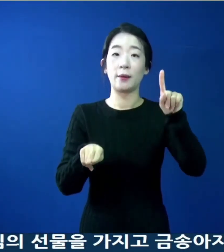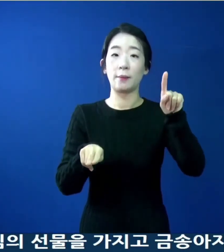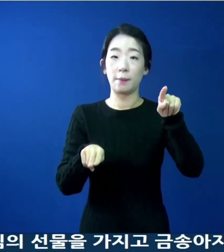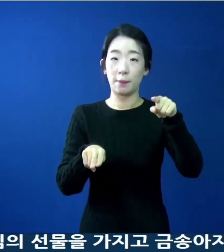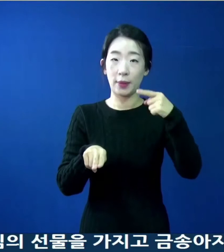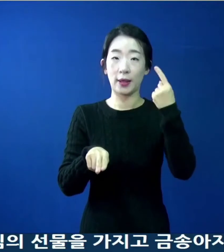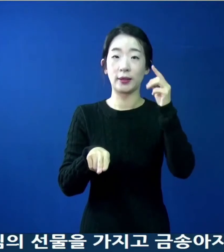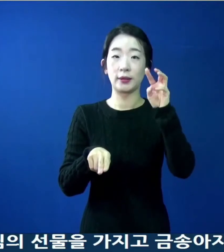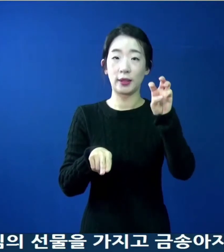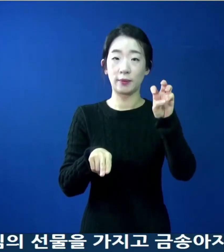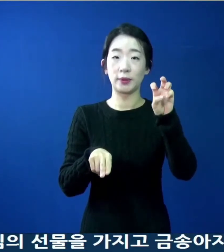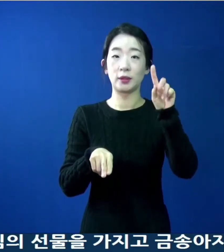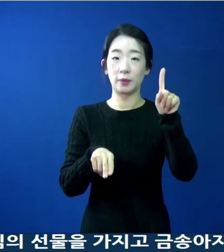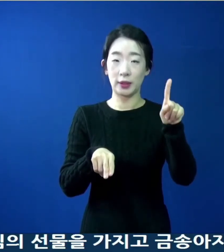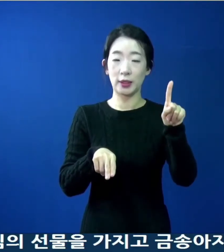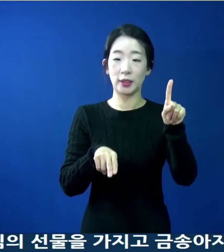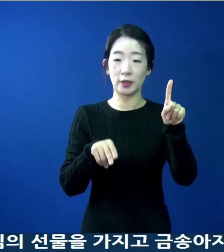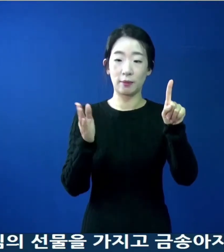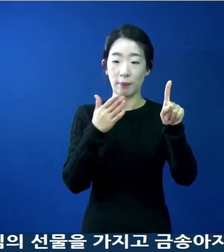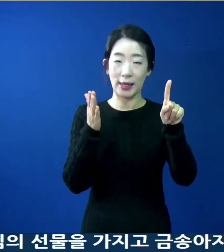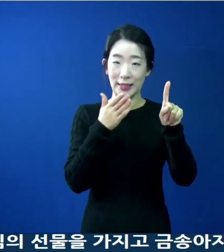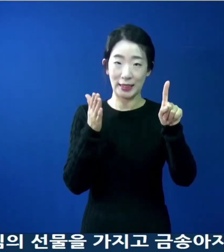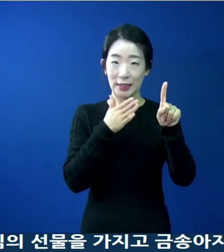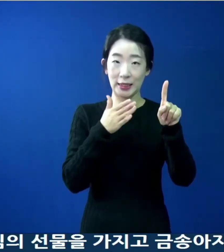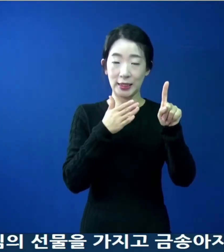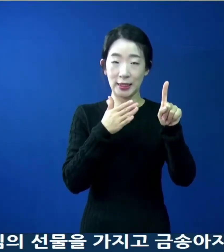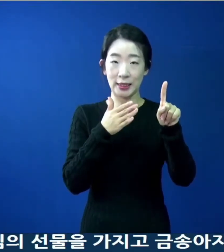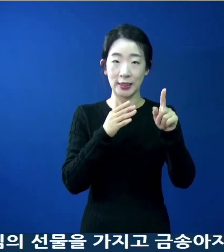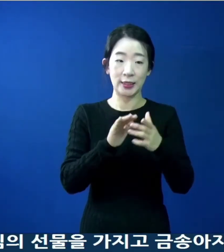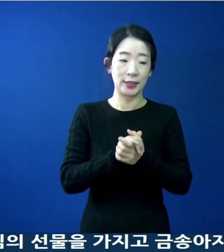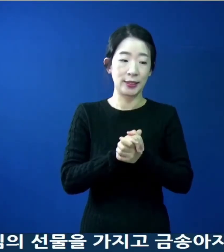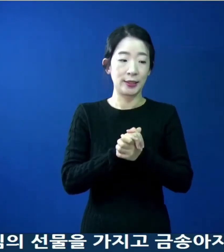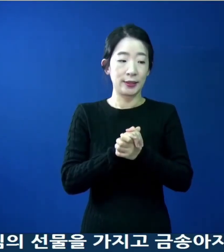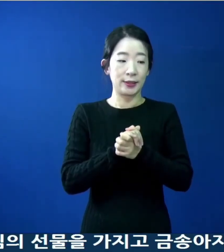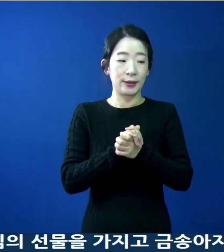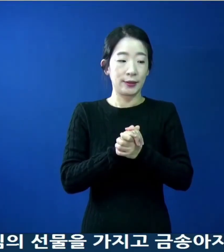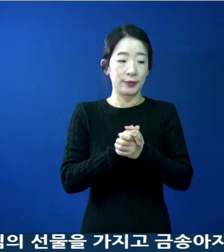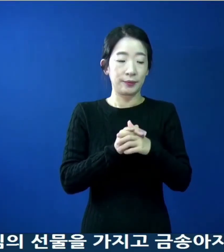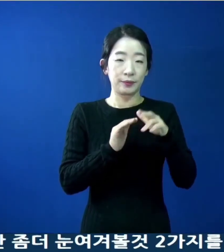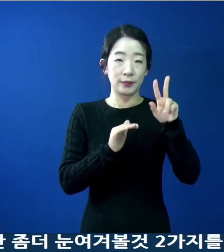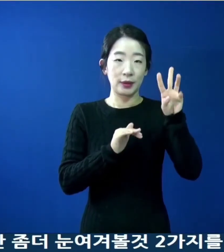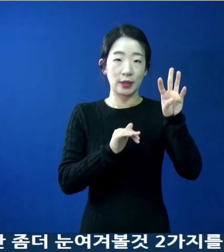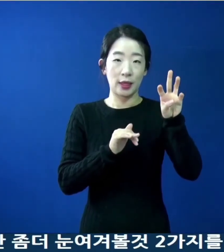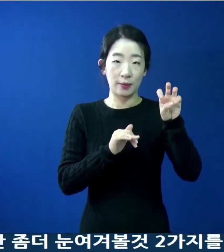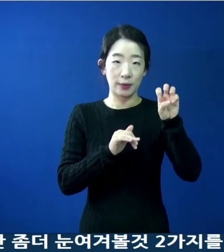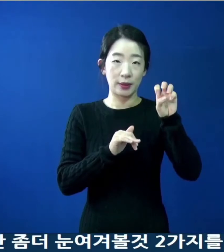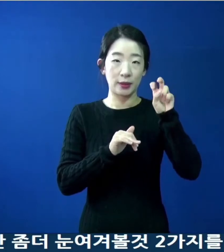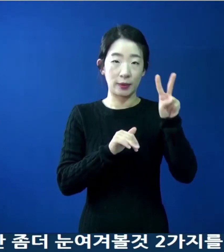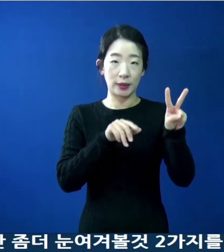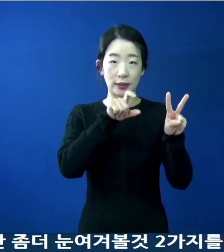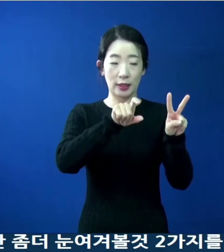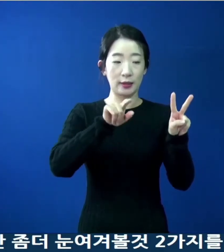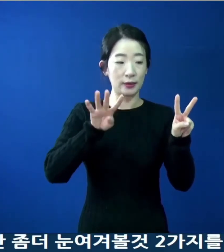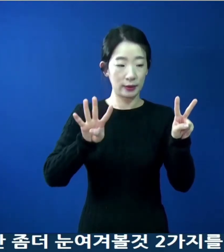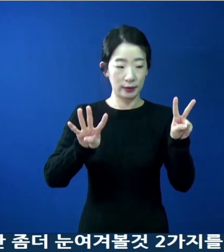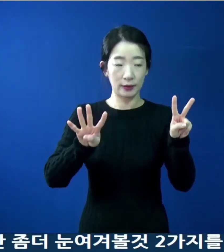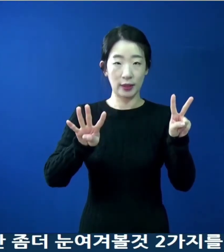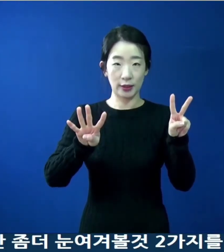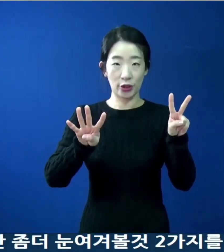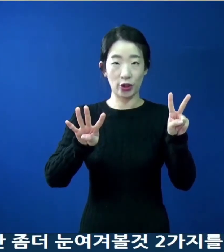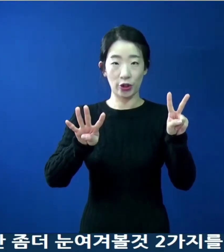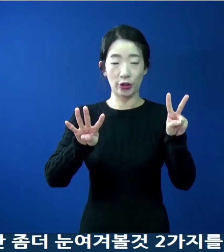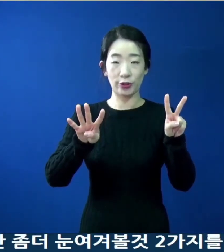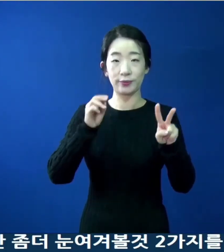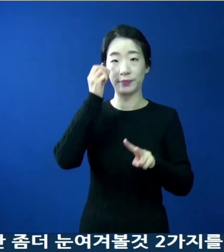131쪽 출애굽기 32장 4절로 갈 겁니다. 금송아지 만드는 그 일에 대해서 우리가 꼭 알아야 될 부분들이